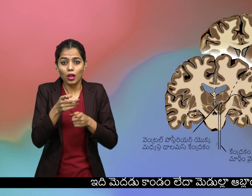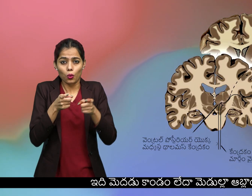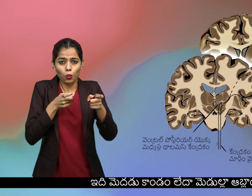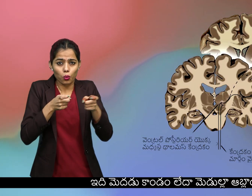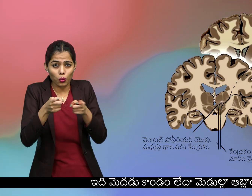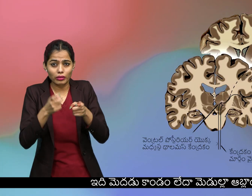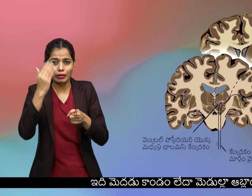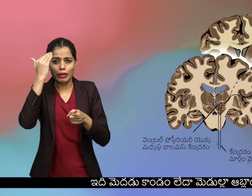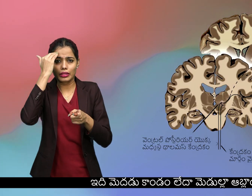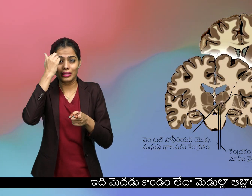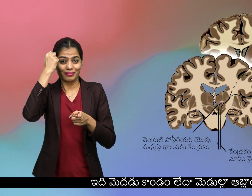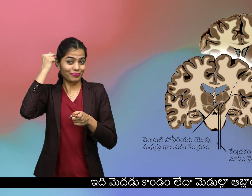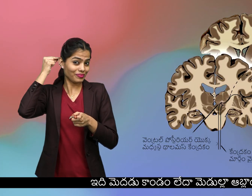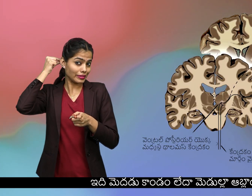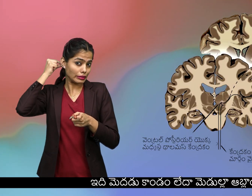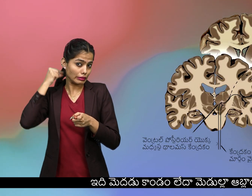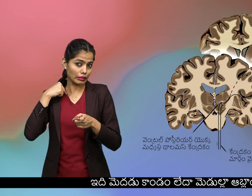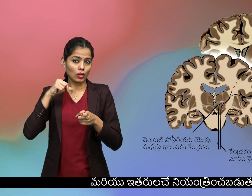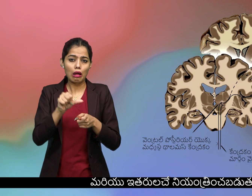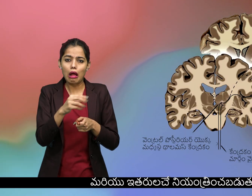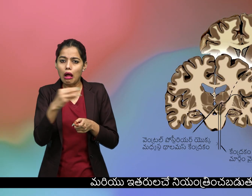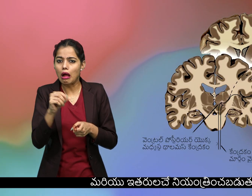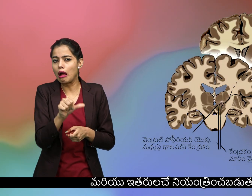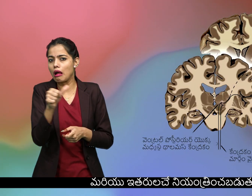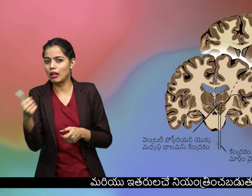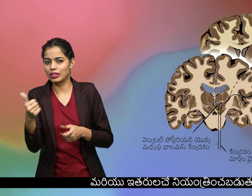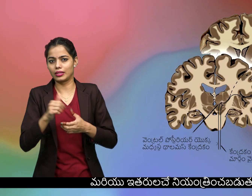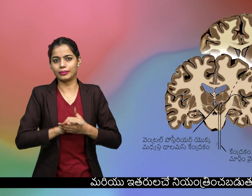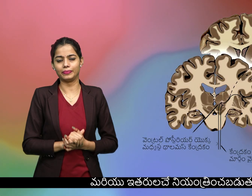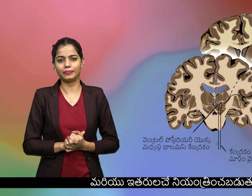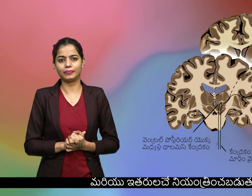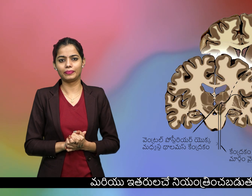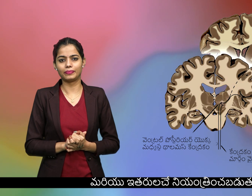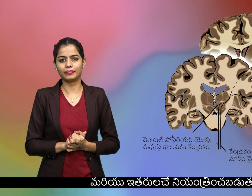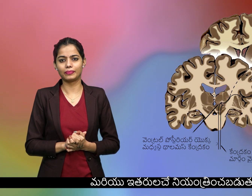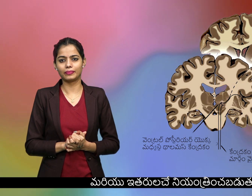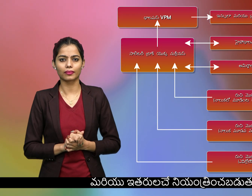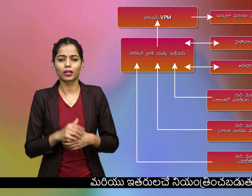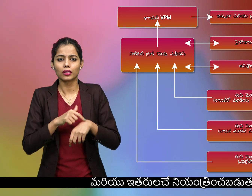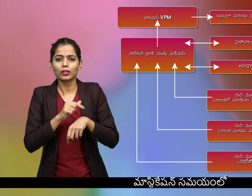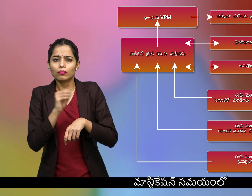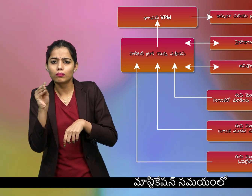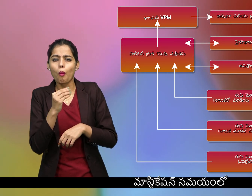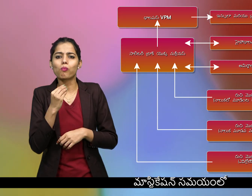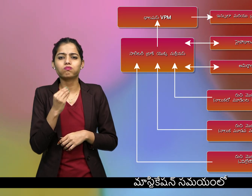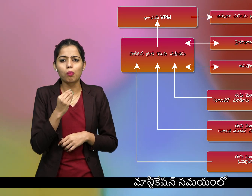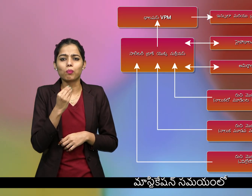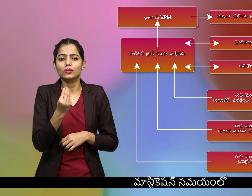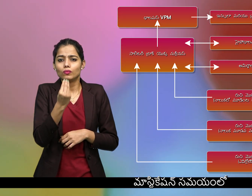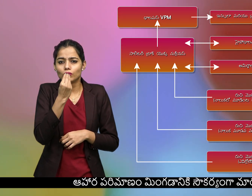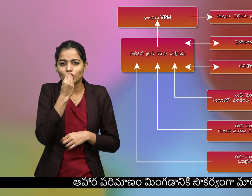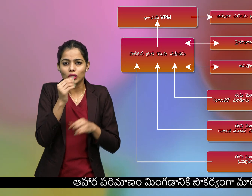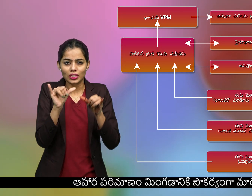ఇది మెదడు కాండం లేదా మెడుల్లా అబ్లాంగట మరియు ఇతరులచే నియంత్రించబడుతుంది. మాస్టికేషన్